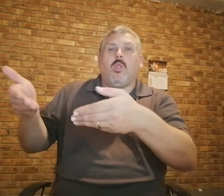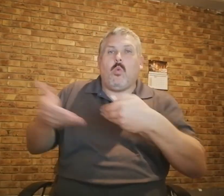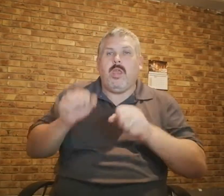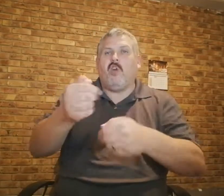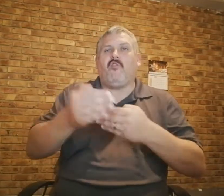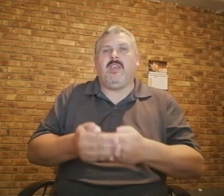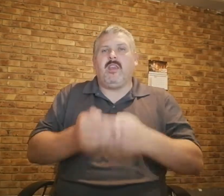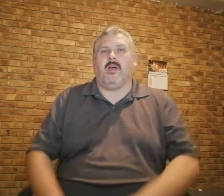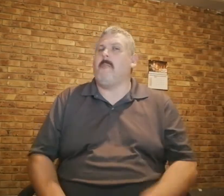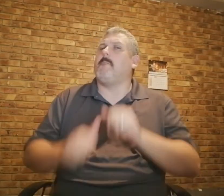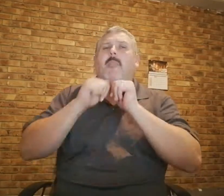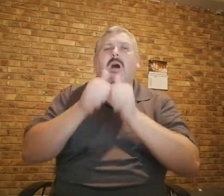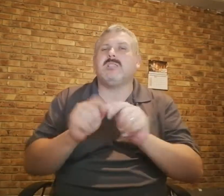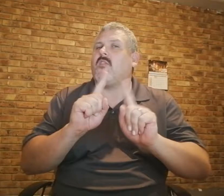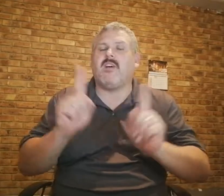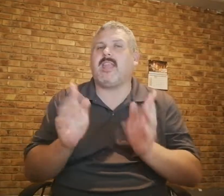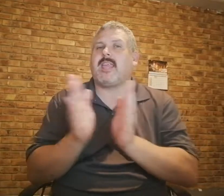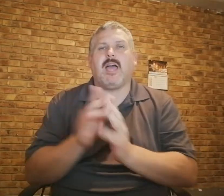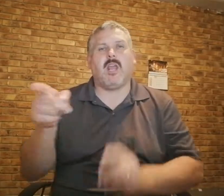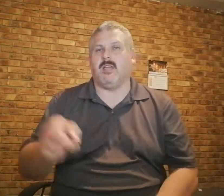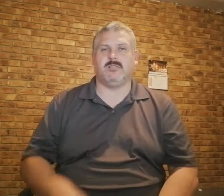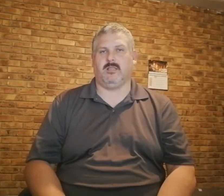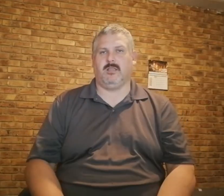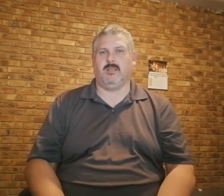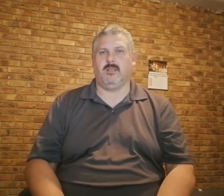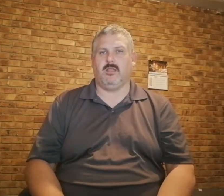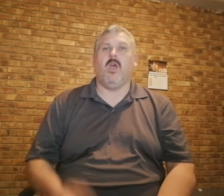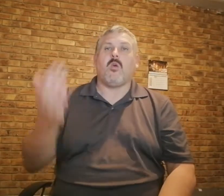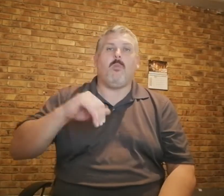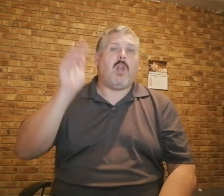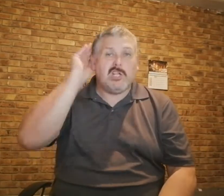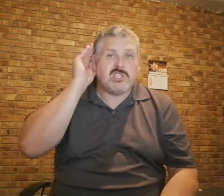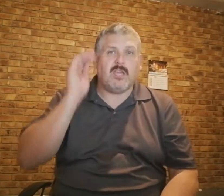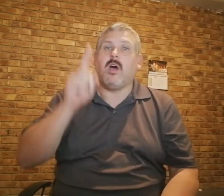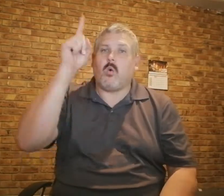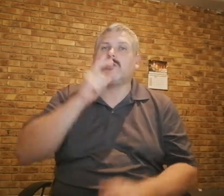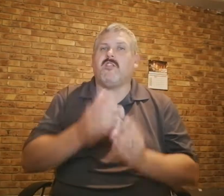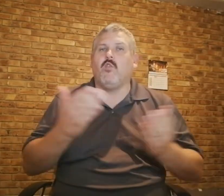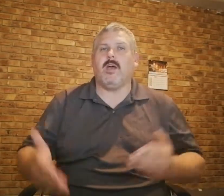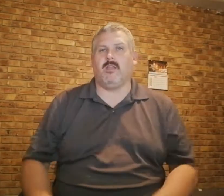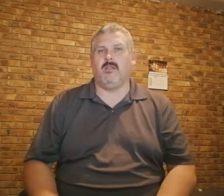Noe jou vinde, mag nie saak, wat dit kyk hulle is. Kom, luister, na Godse woord.